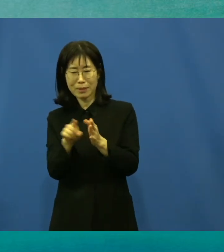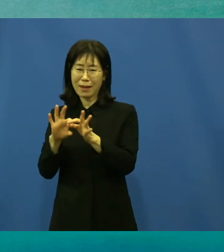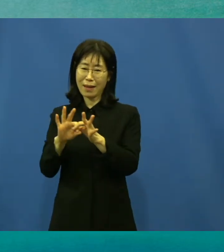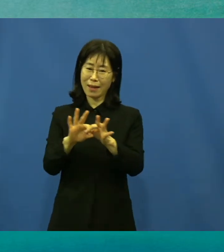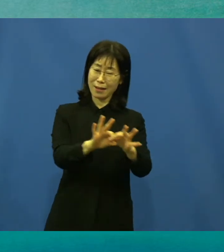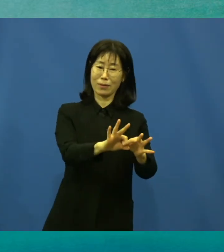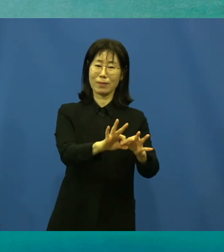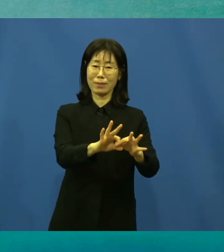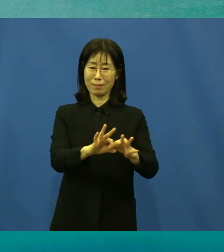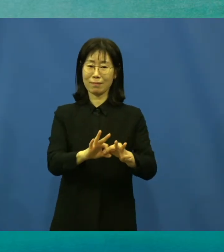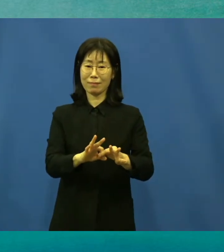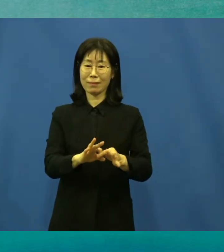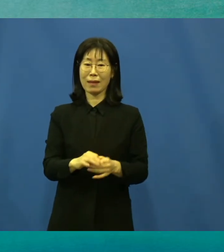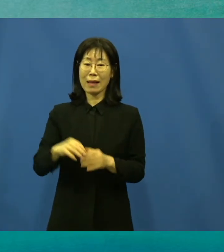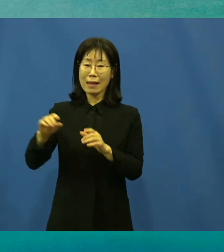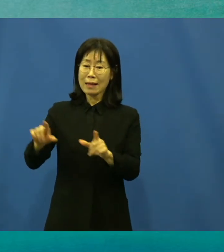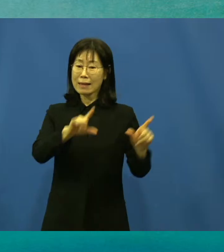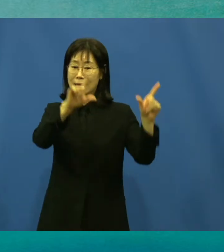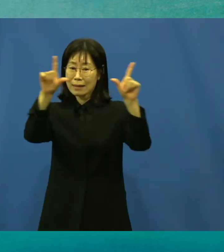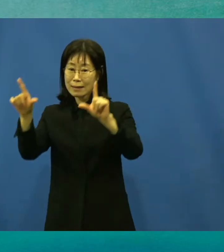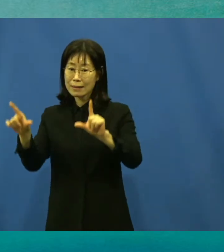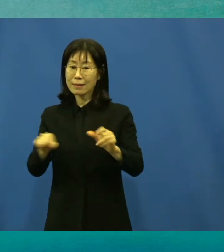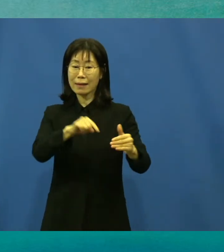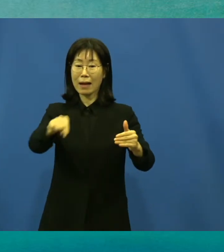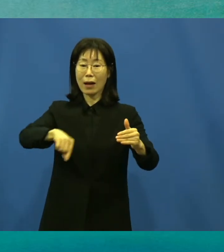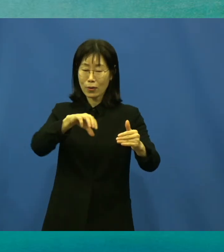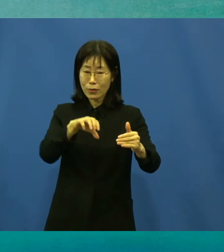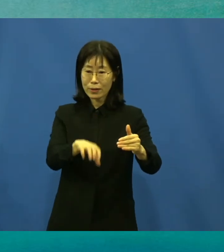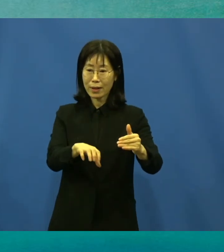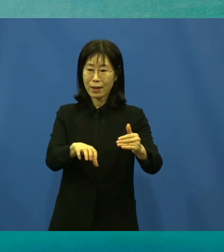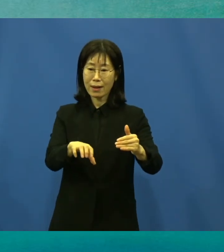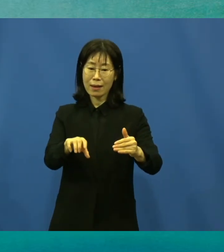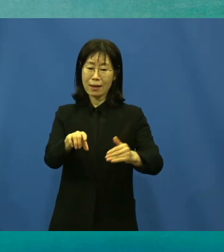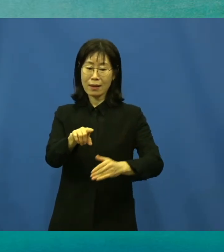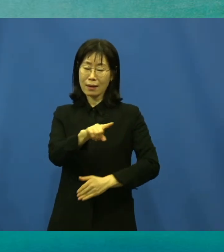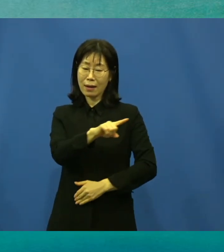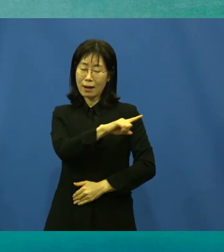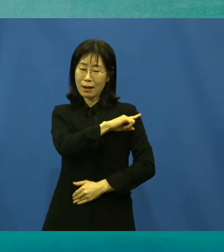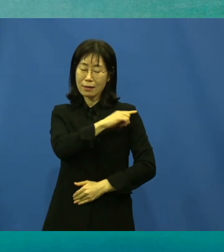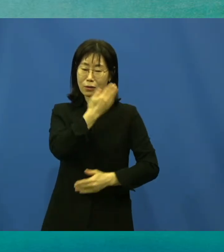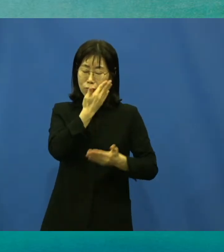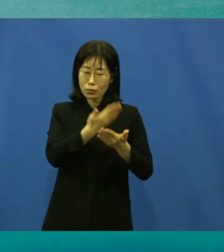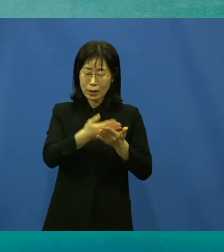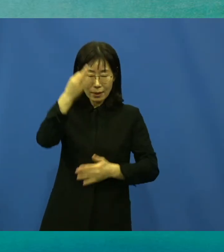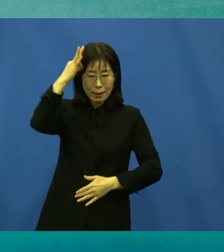우리 신앙과 삶의 가장 큰 손실은 기도에 대한 오해로부터 시작이 되었습니다.